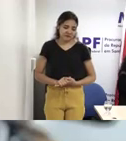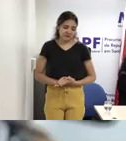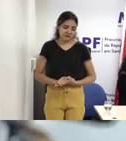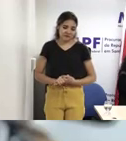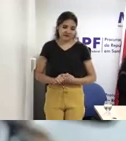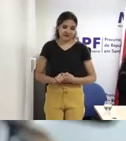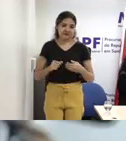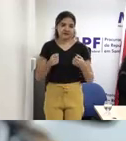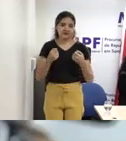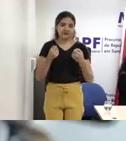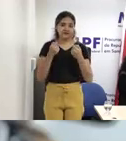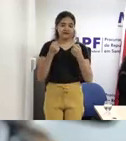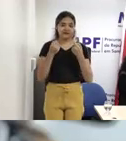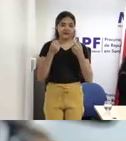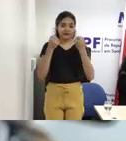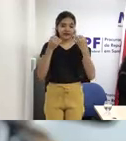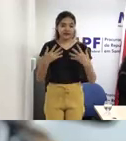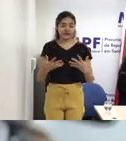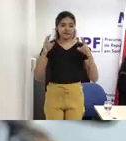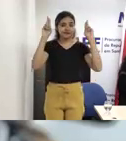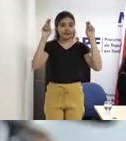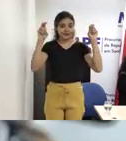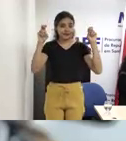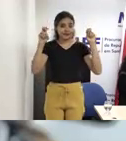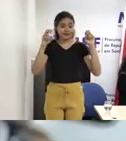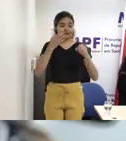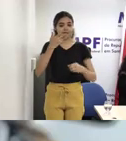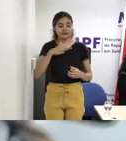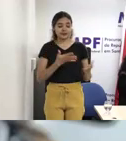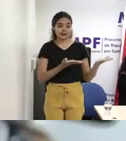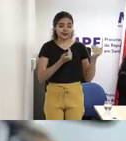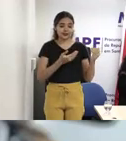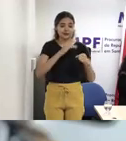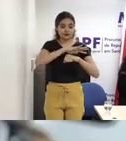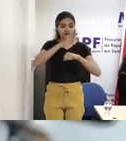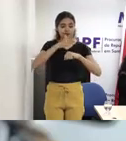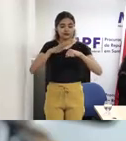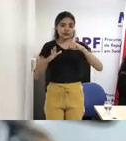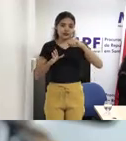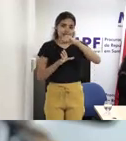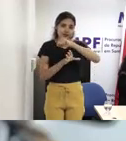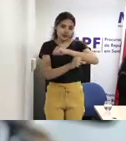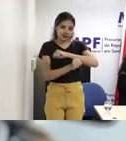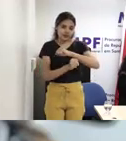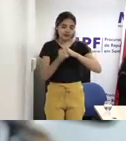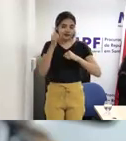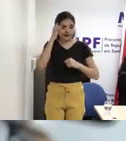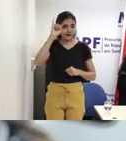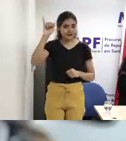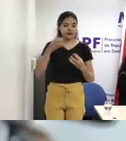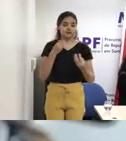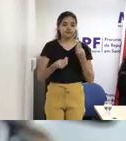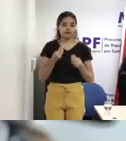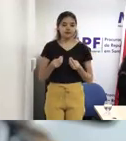combate e prevenção ao abuso sexual infant juvenil só que a gente só pode combater aquilo que a